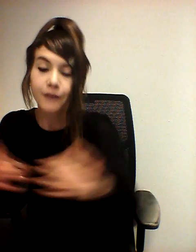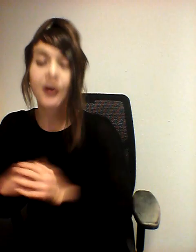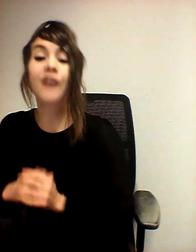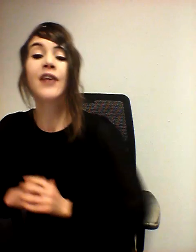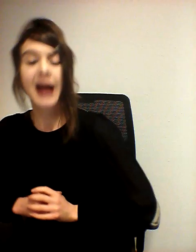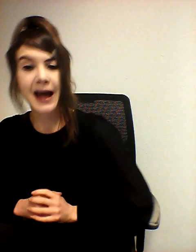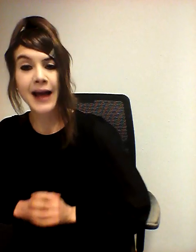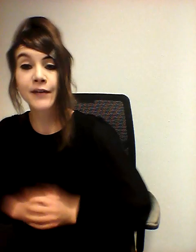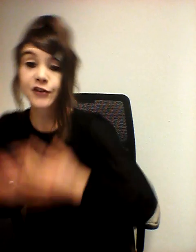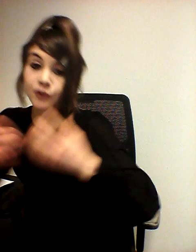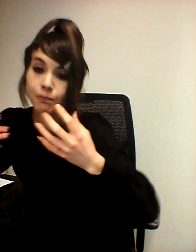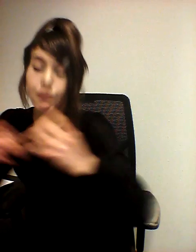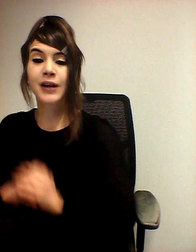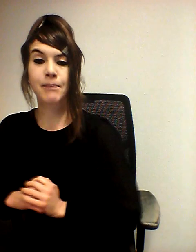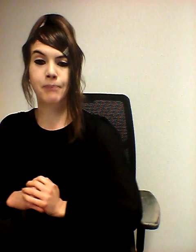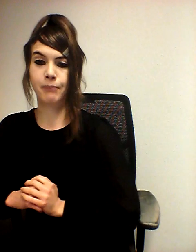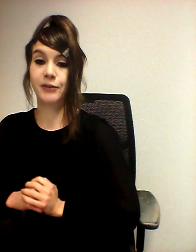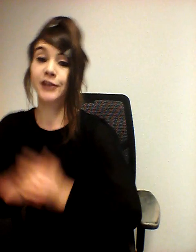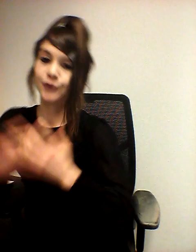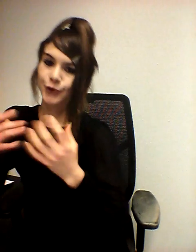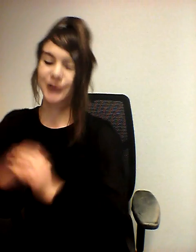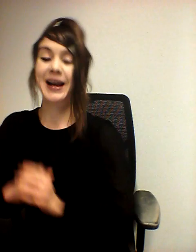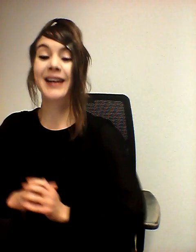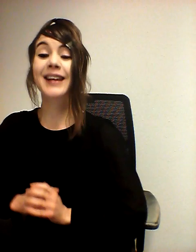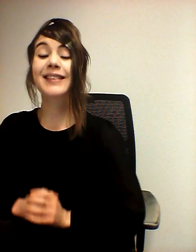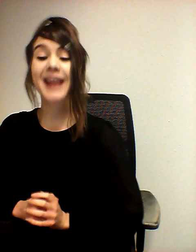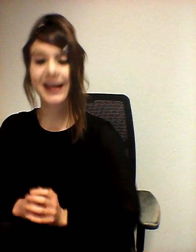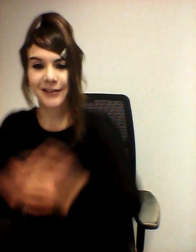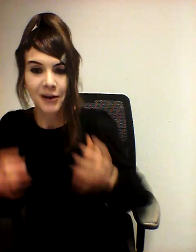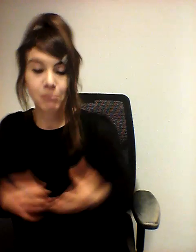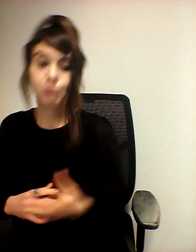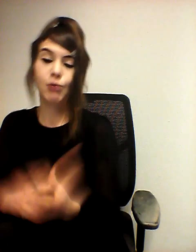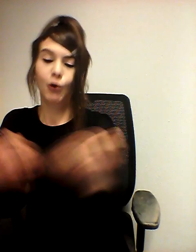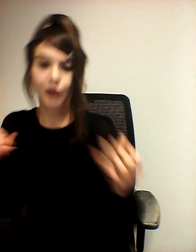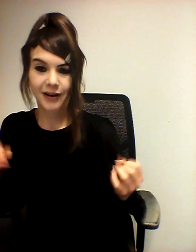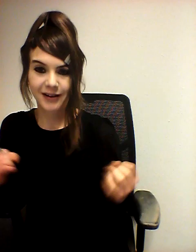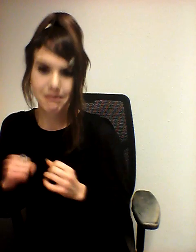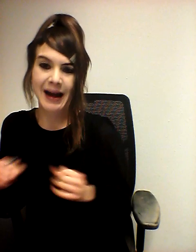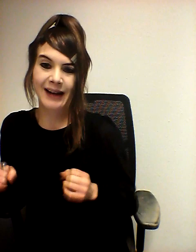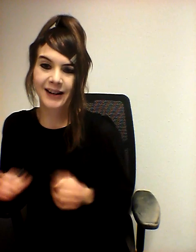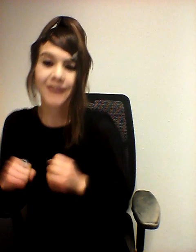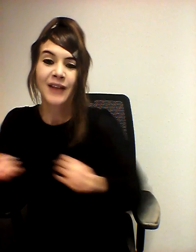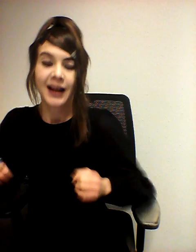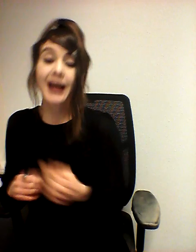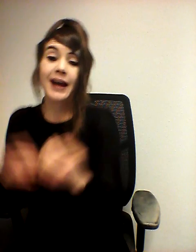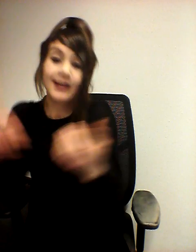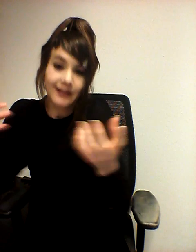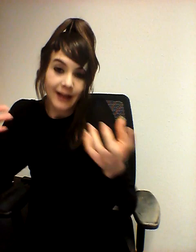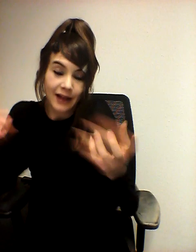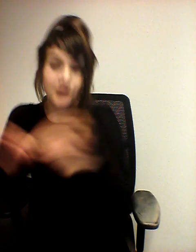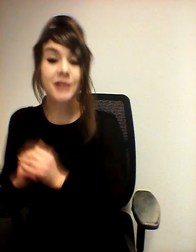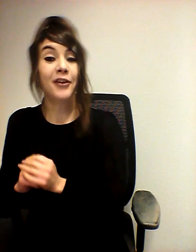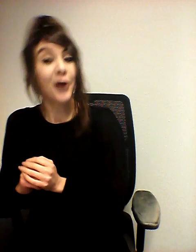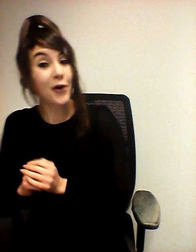van eiwitten, polypeptiden tot kleinere delen mogelijk maken. En enzymen, ook